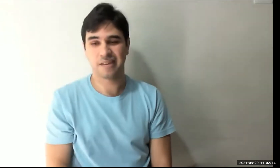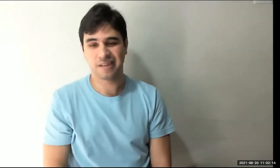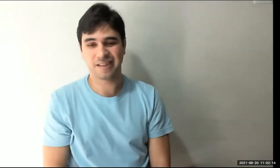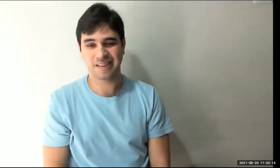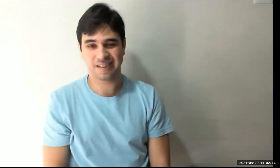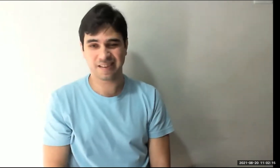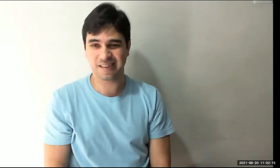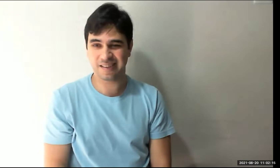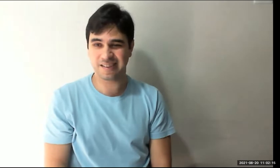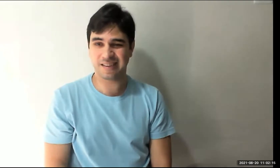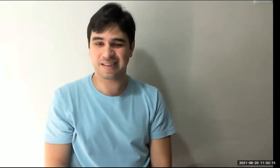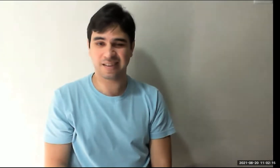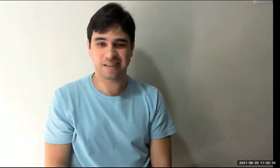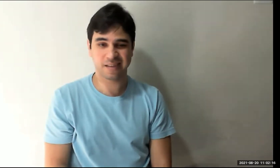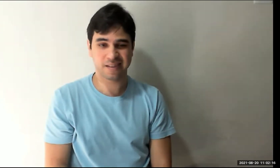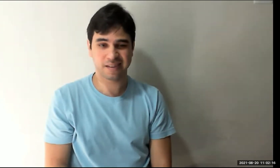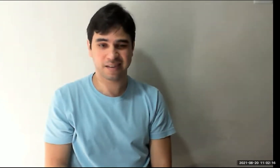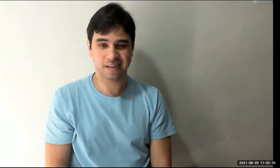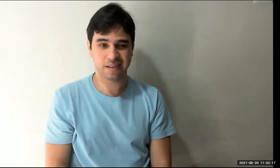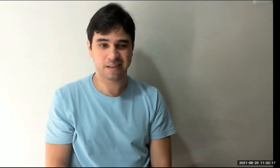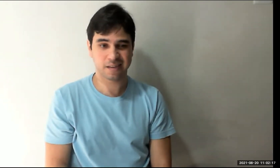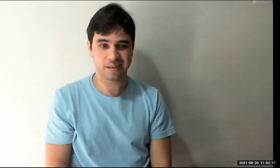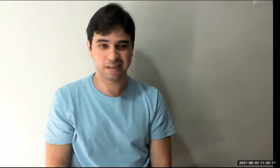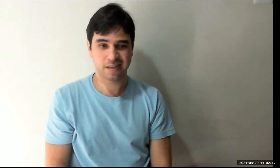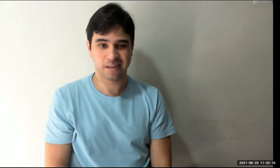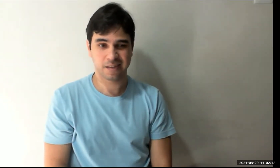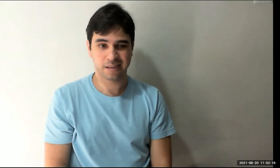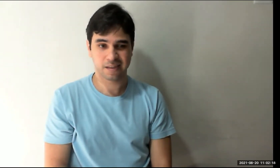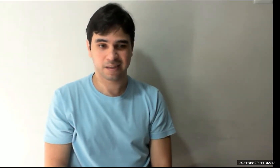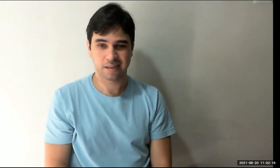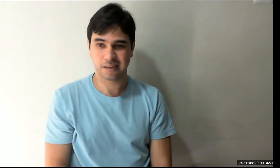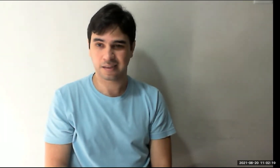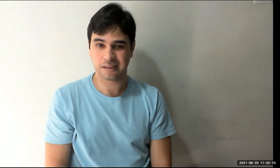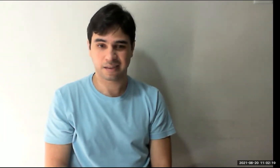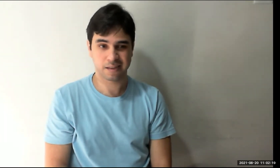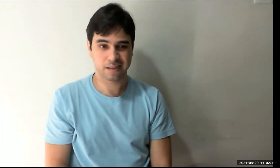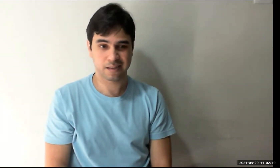Vai, Leda. A Leda? Tá bom, Leda. Leda, você vai falar, precisa abrir o som.